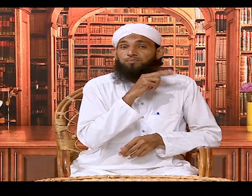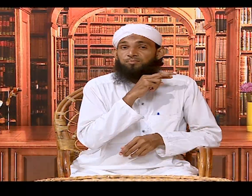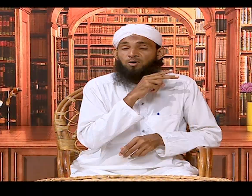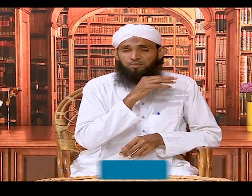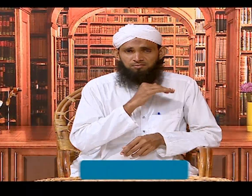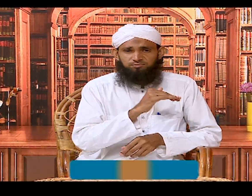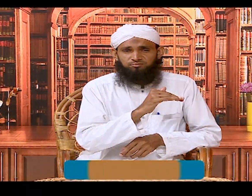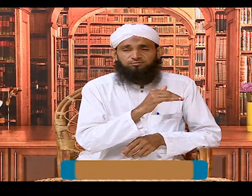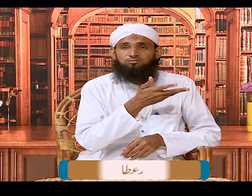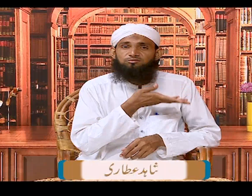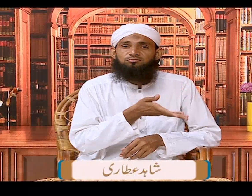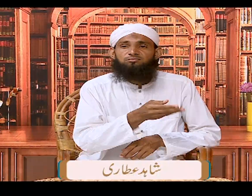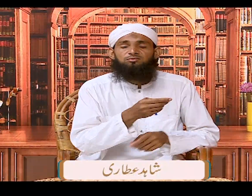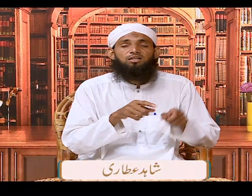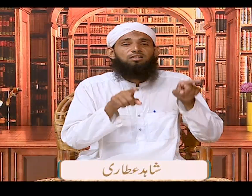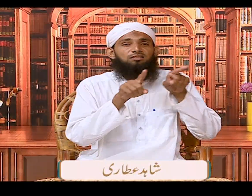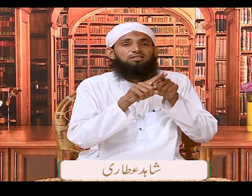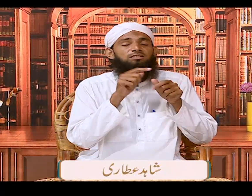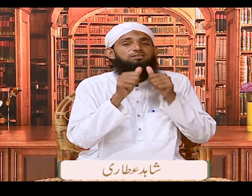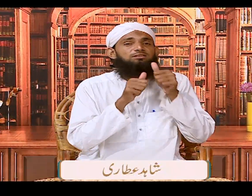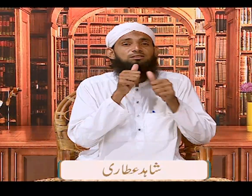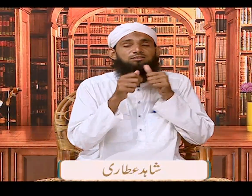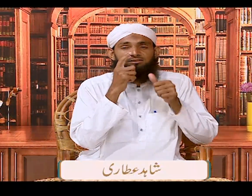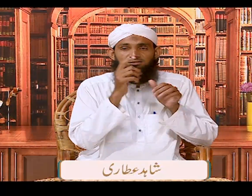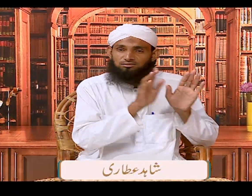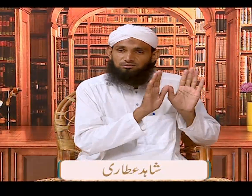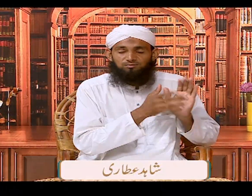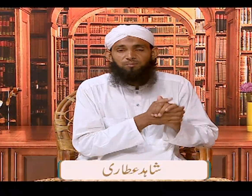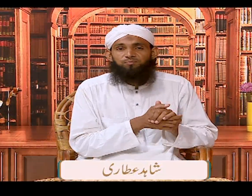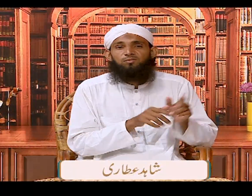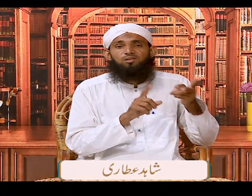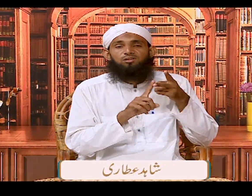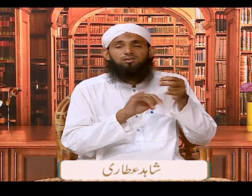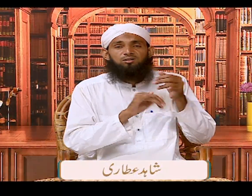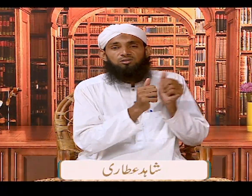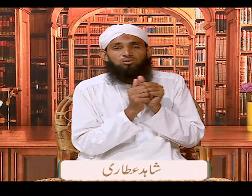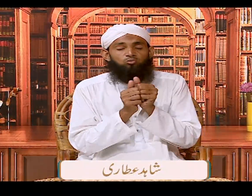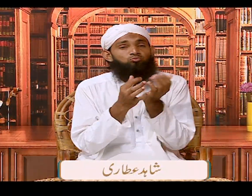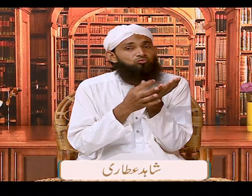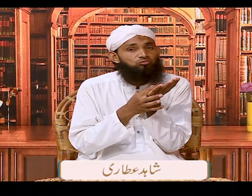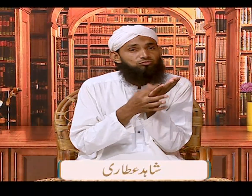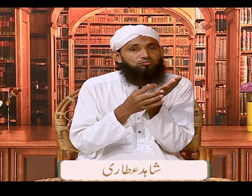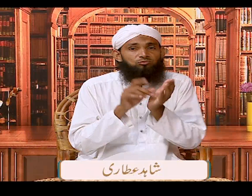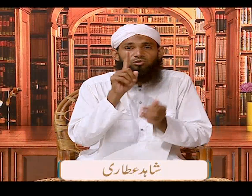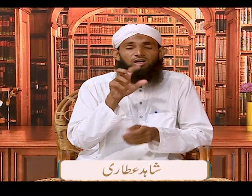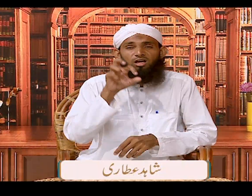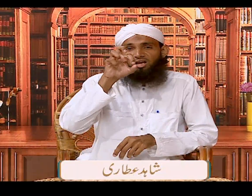حضرت عثمان غنی رضی اللہ عنہ کی نانی جان ہیں۔ حضرت عثمان غنی رضی اللہ عنہ کو 18 ذوالحجۃ